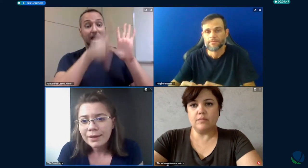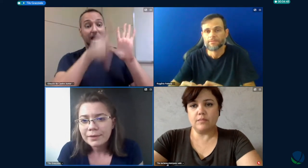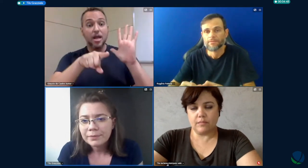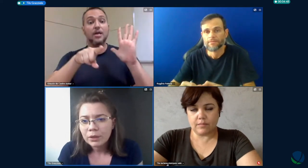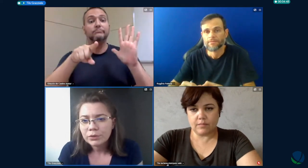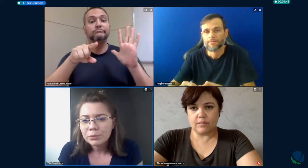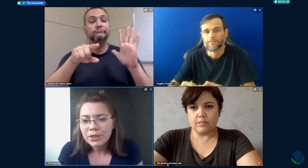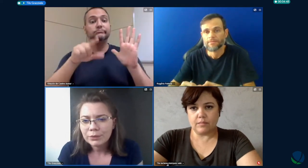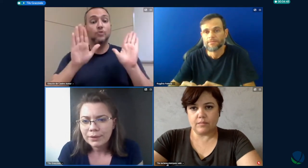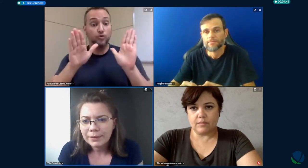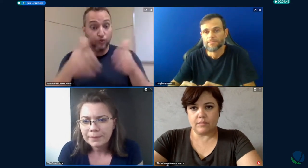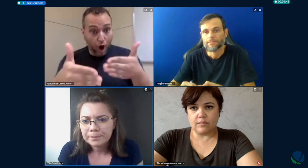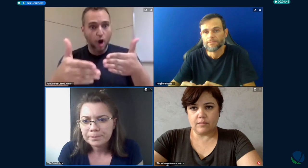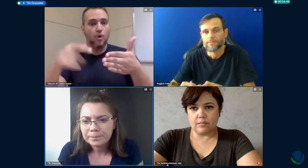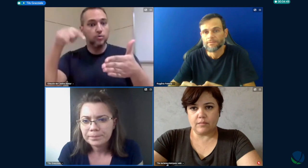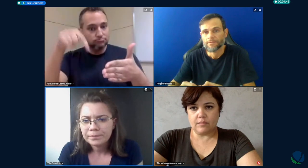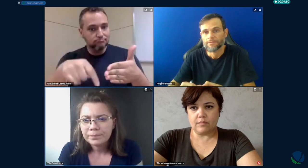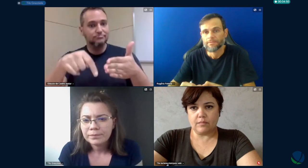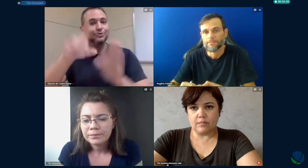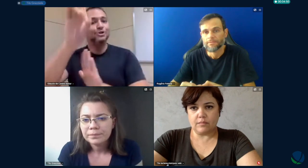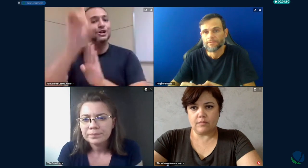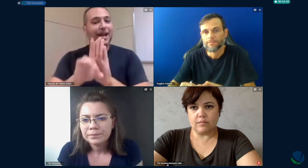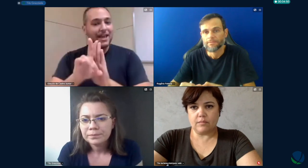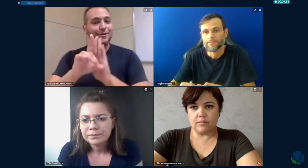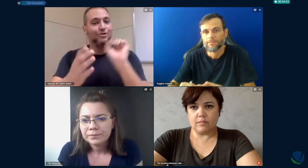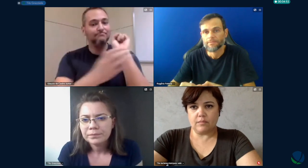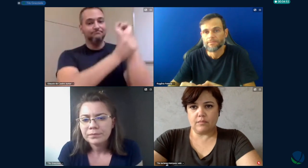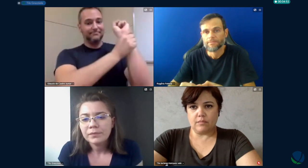Porque está na lei, é o termo usado na lei.